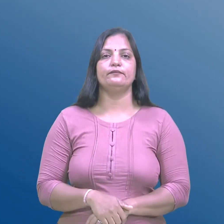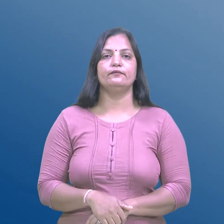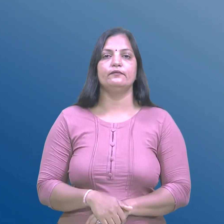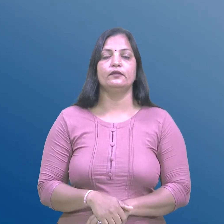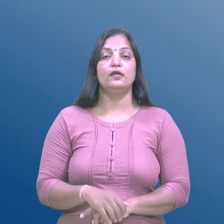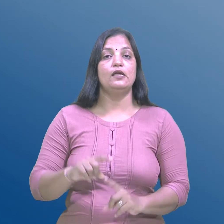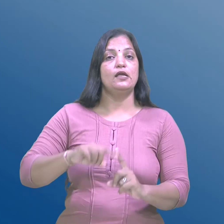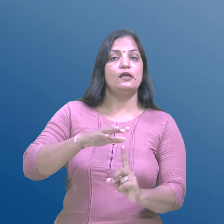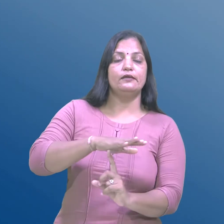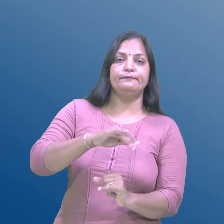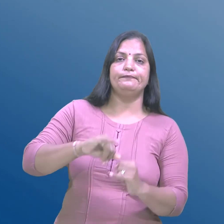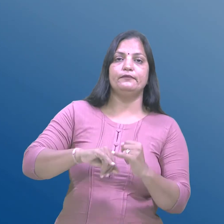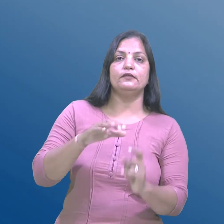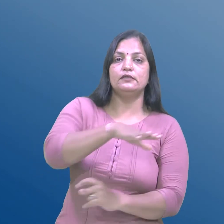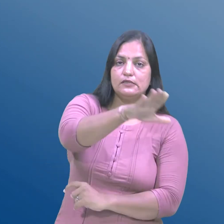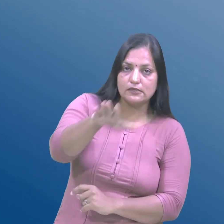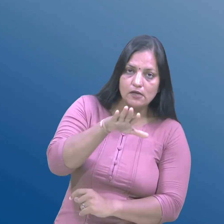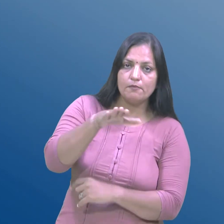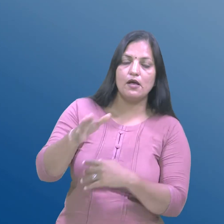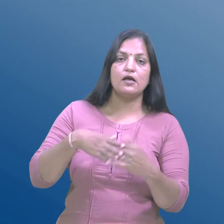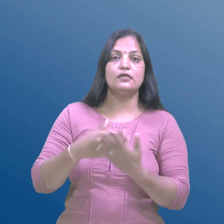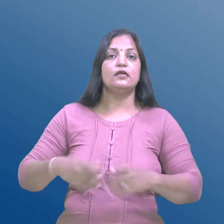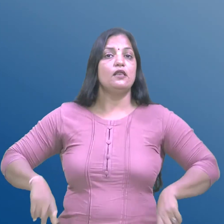સમાજ કે સમુદાયમાં જીવવાનો અધિકાર રહેશે.